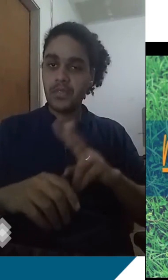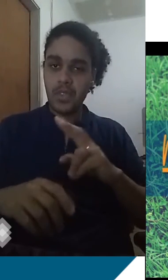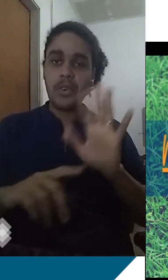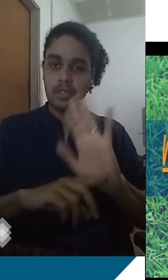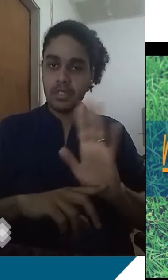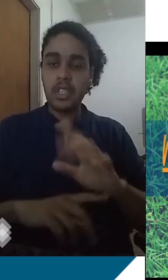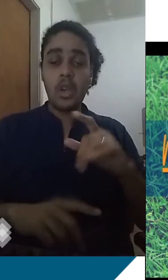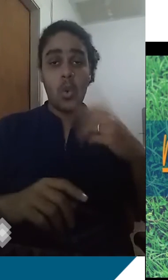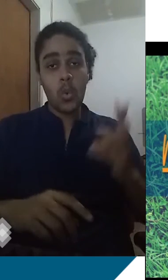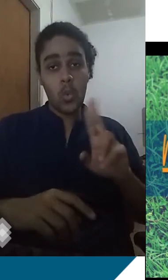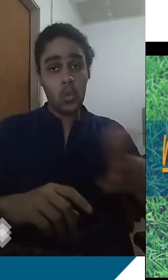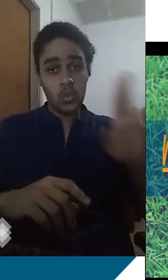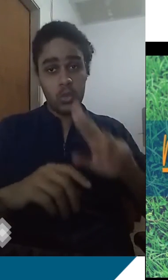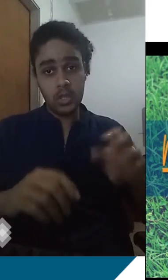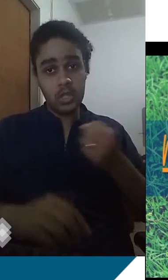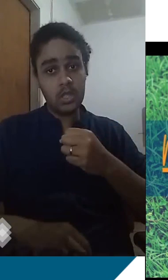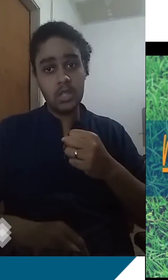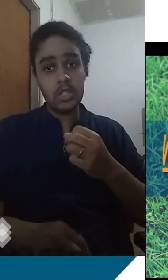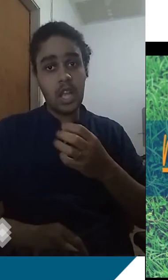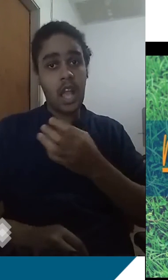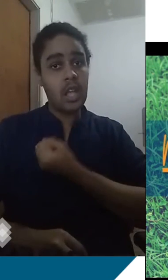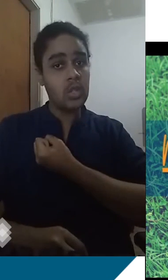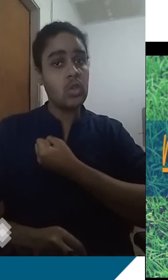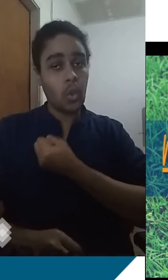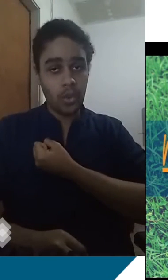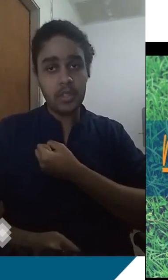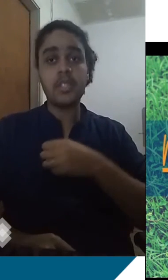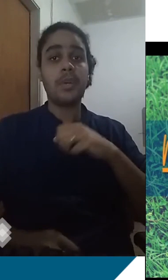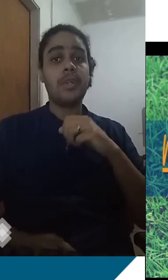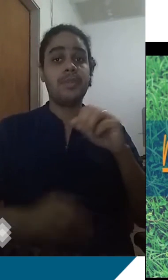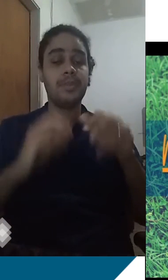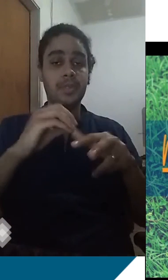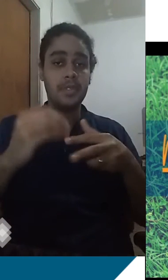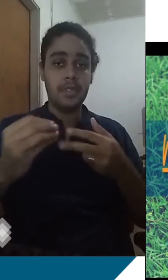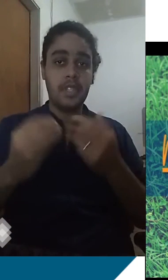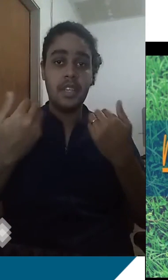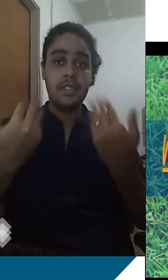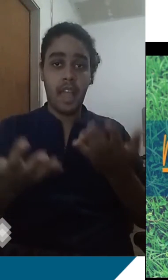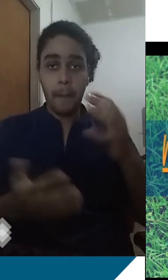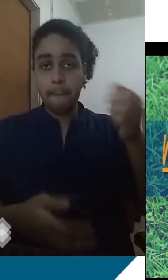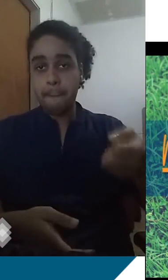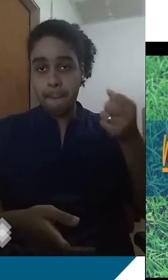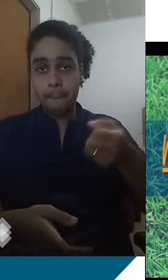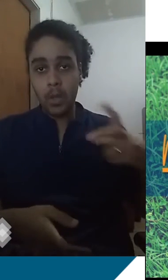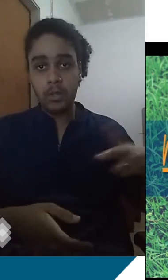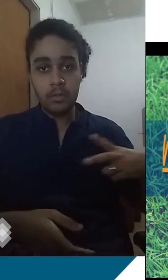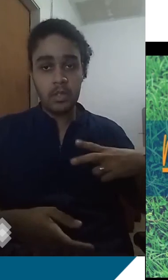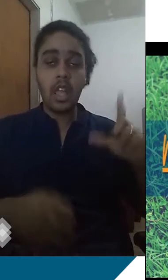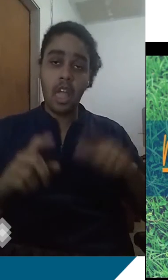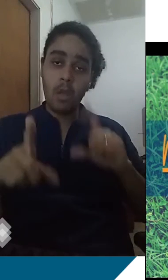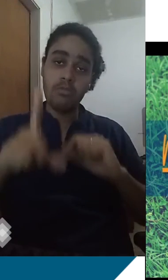canal para entender, mas ele utiliza a nota do Enem para conceder bolsas de estudos nas universidades particulares. Então pode ser uma